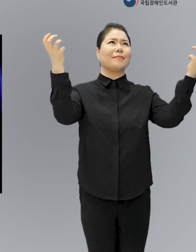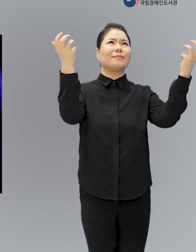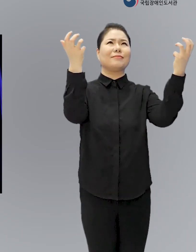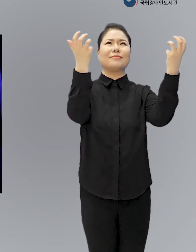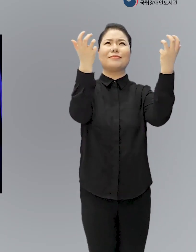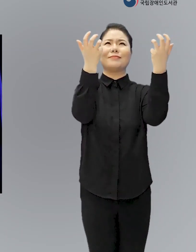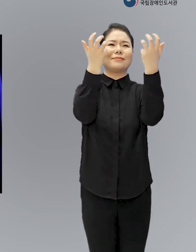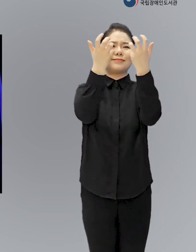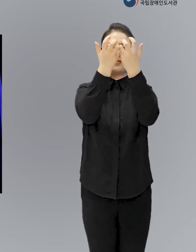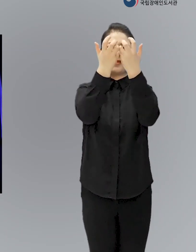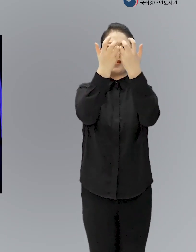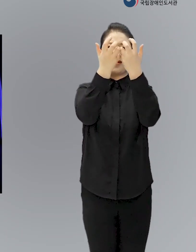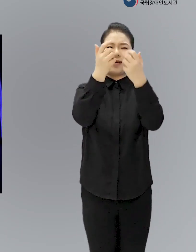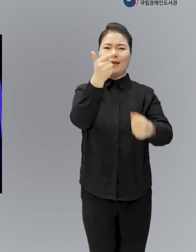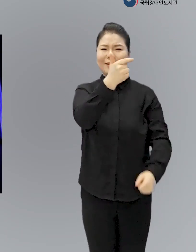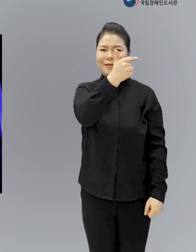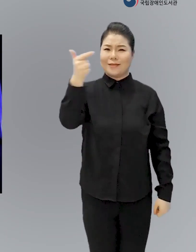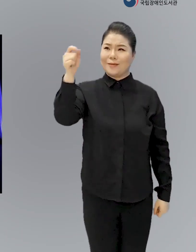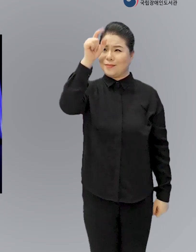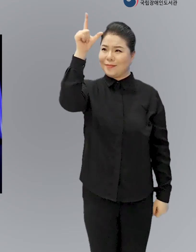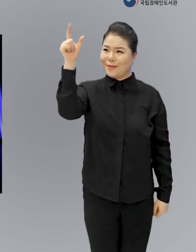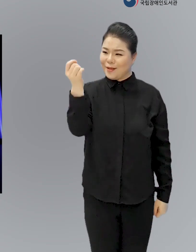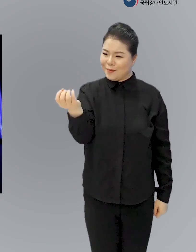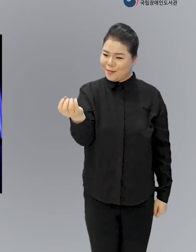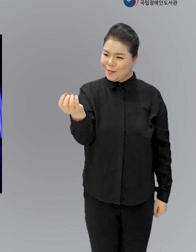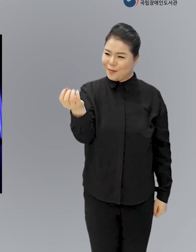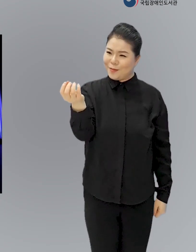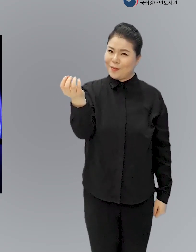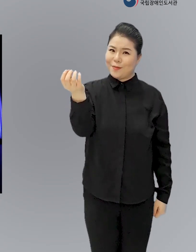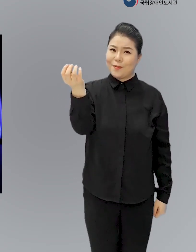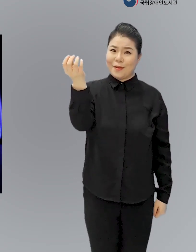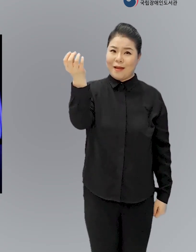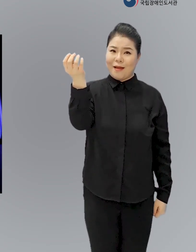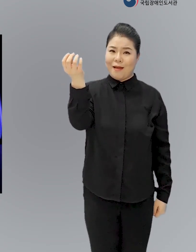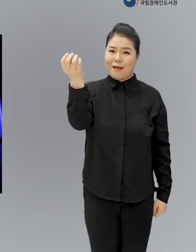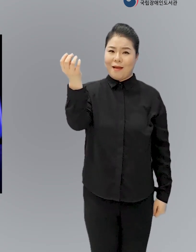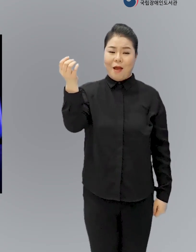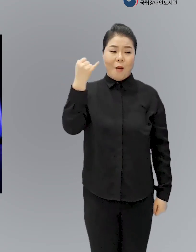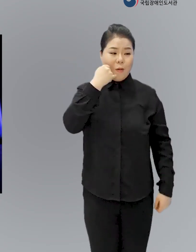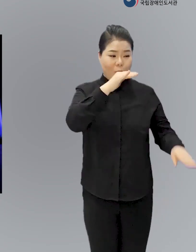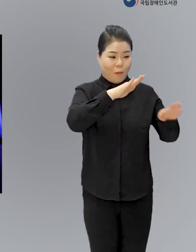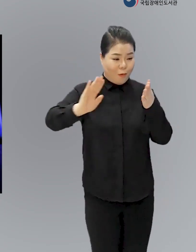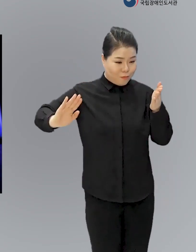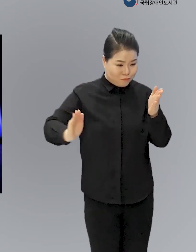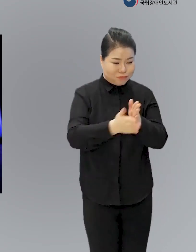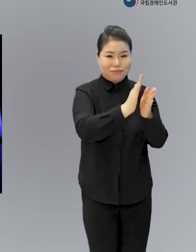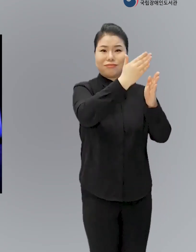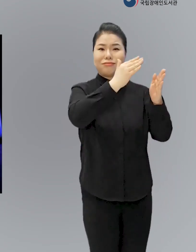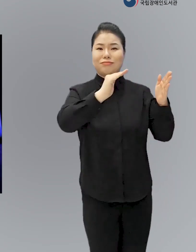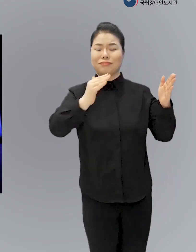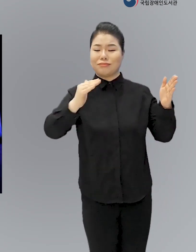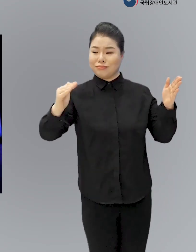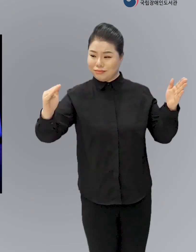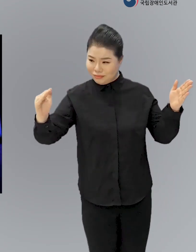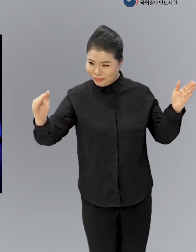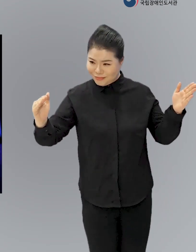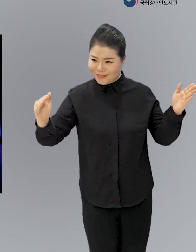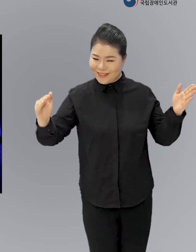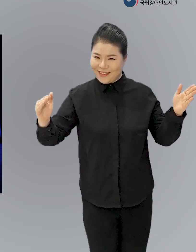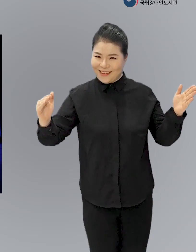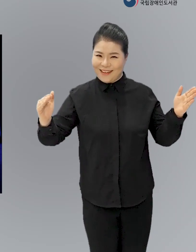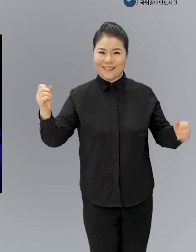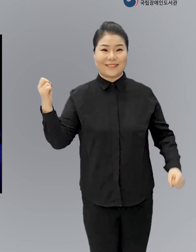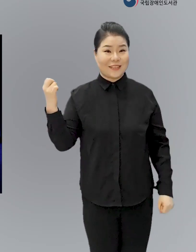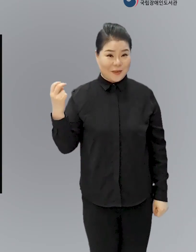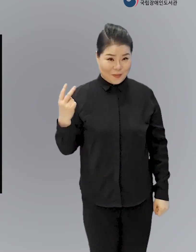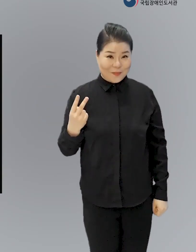rise, illuminating the heaving water beyond the breakwater and the frothing crest of the reef in the